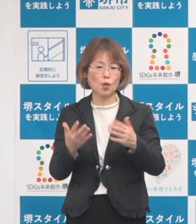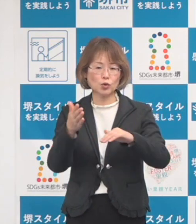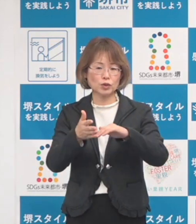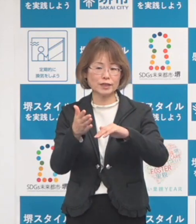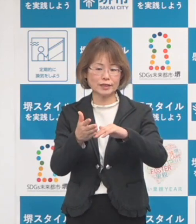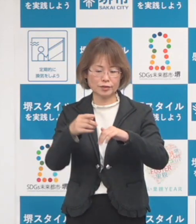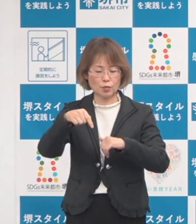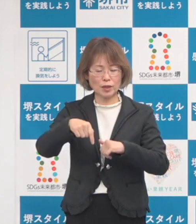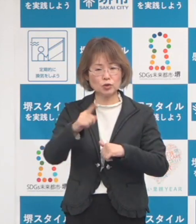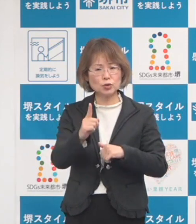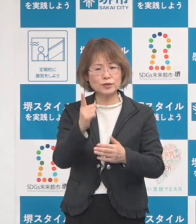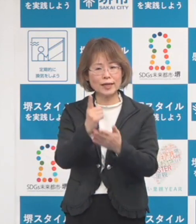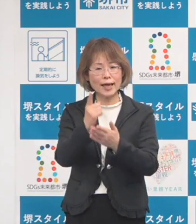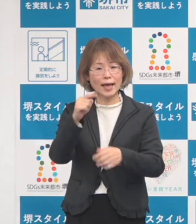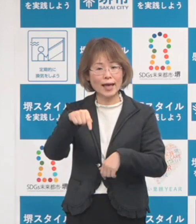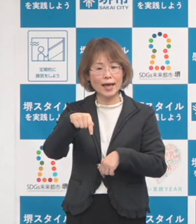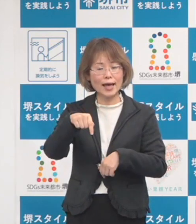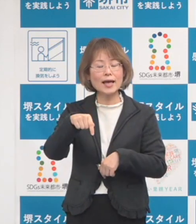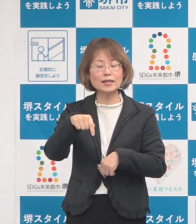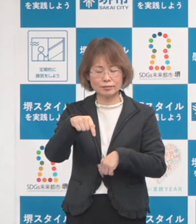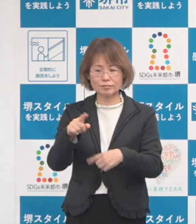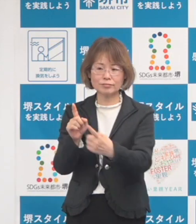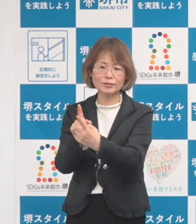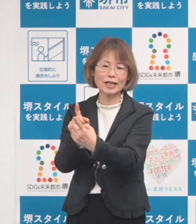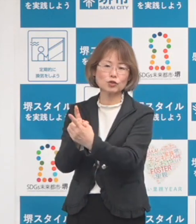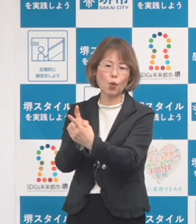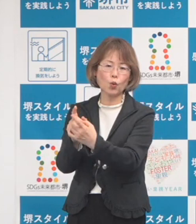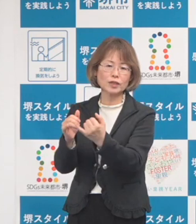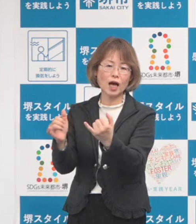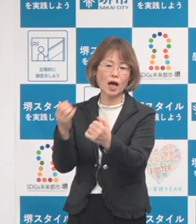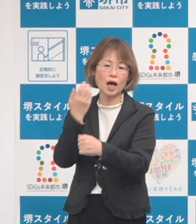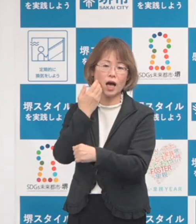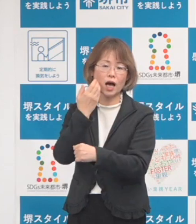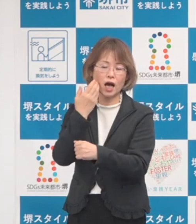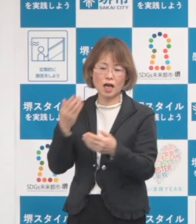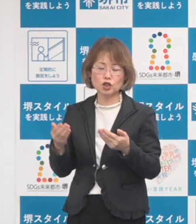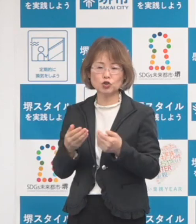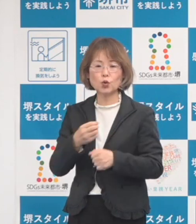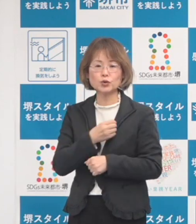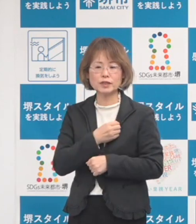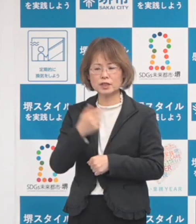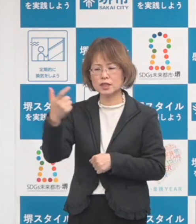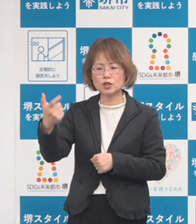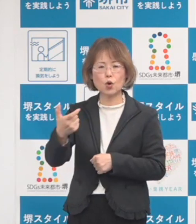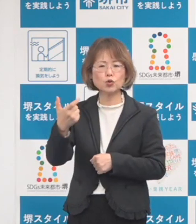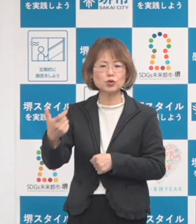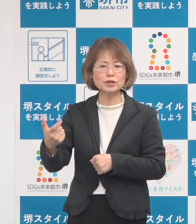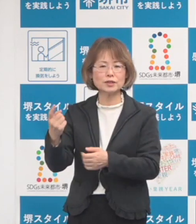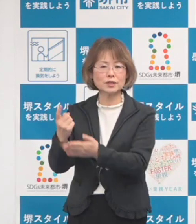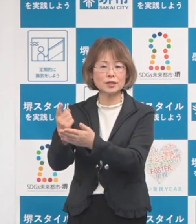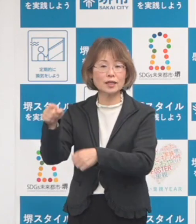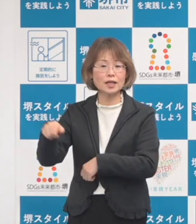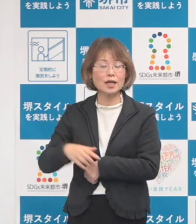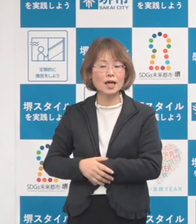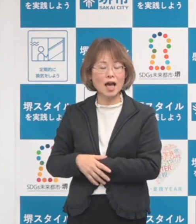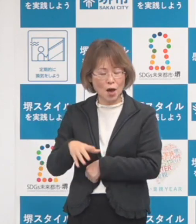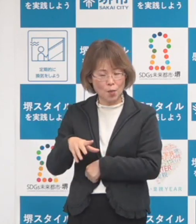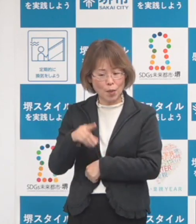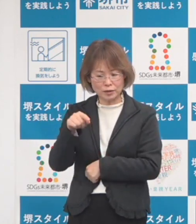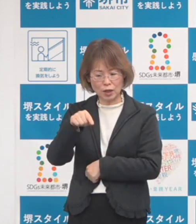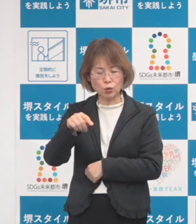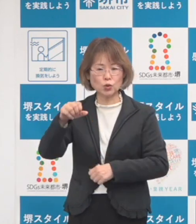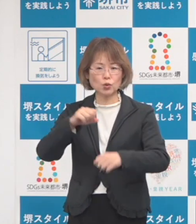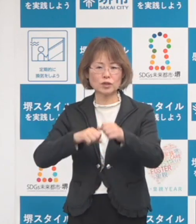で行うものです。そして対象も職員60人ですので、まずはこの取り組みをですね、